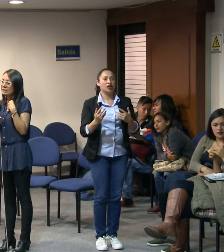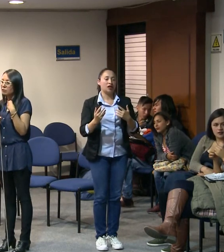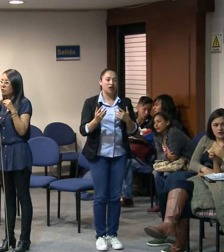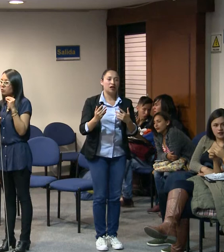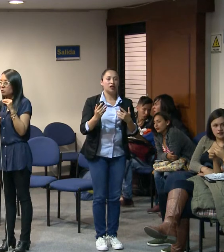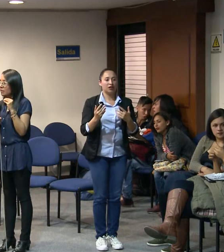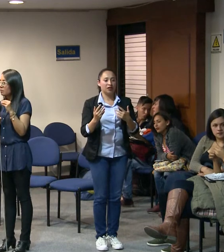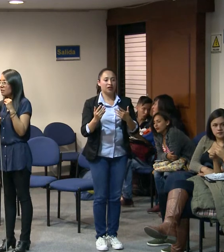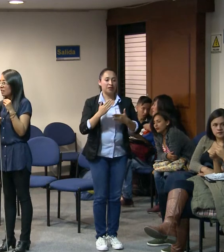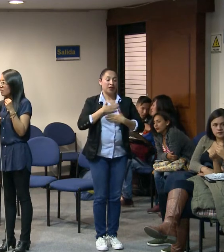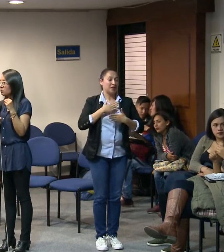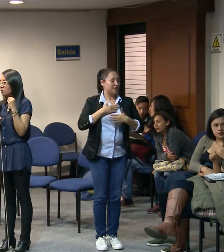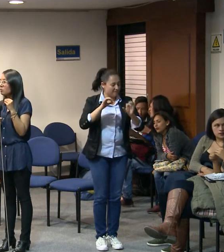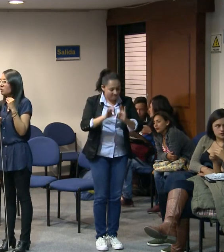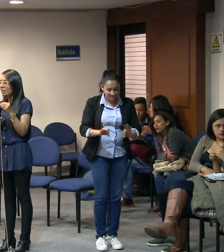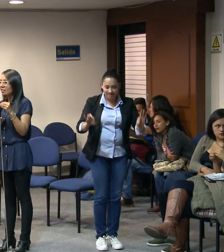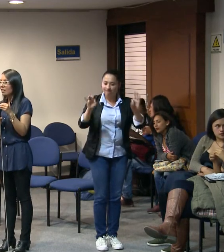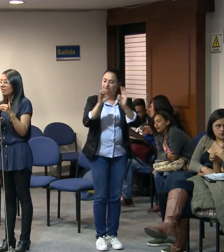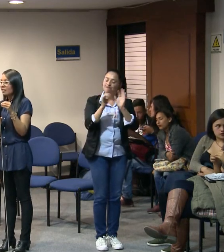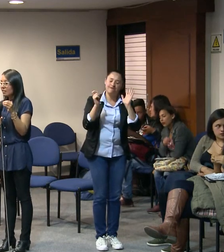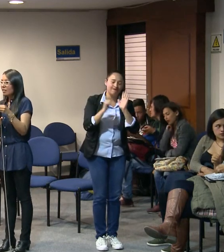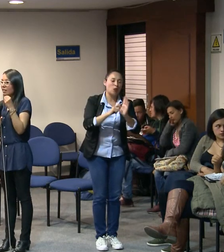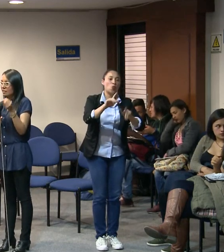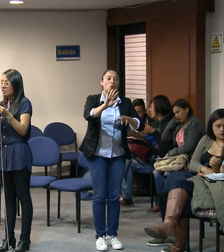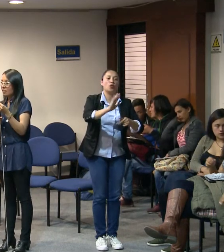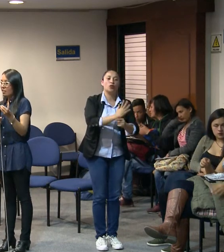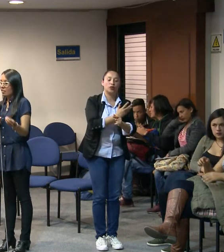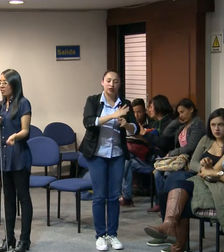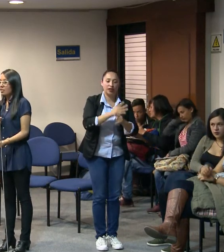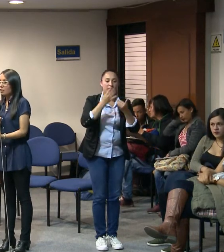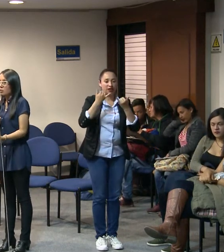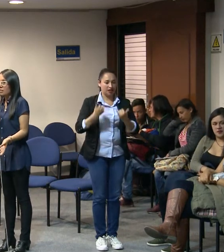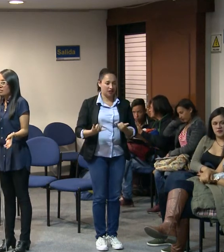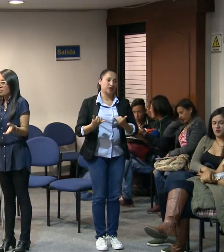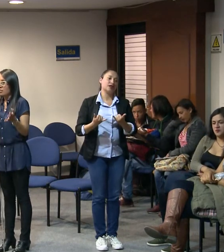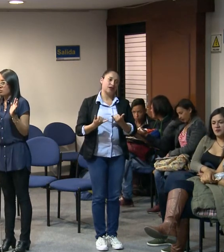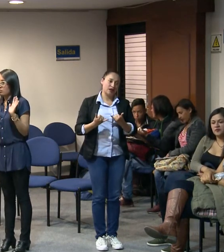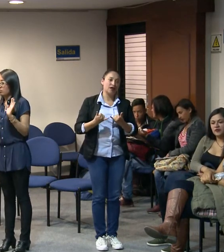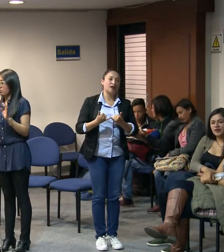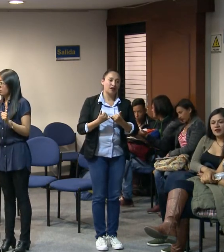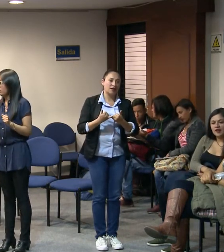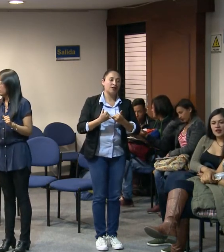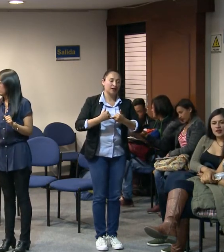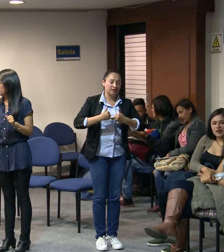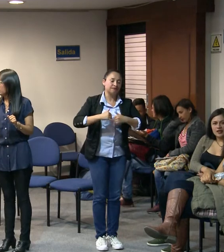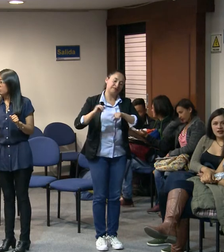me parece, fue algo muy elemental, muy importante en Activamente Narrando.